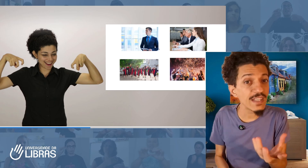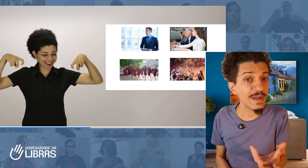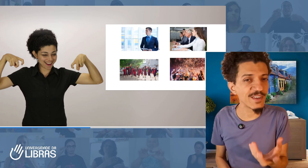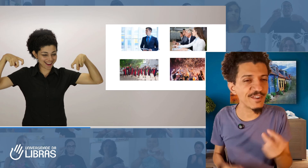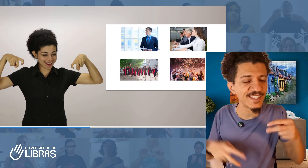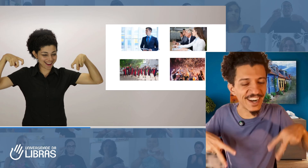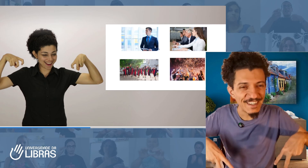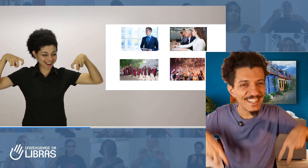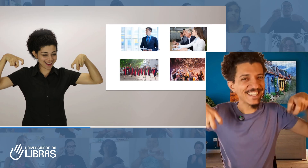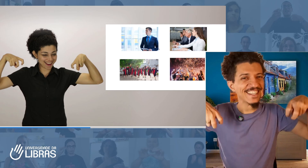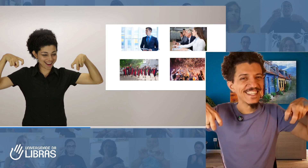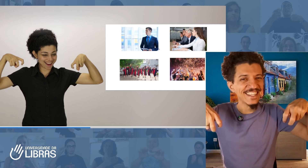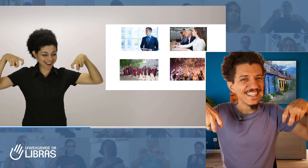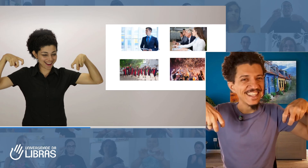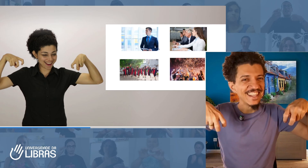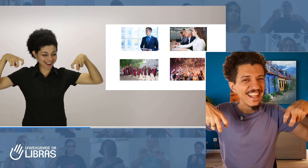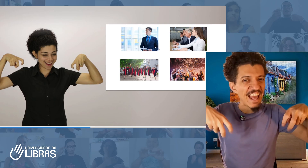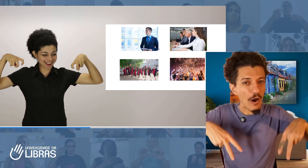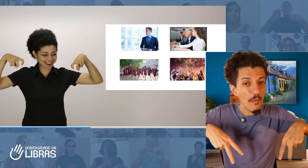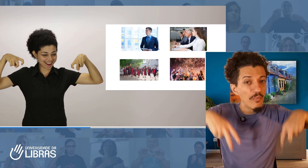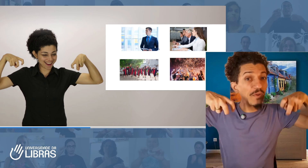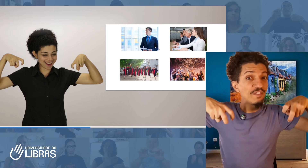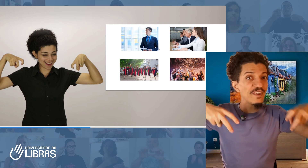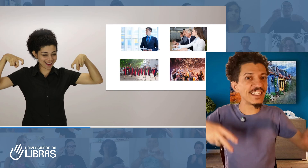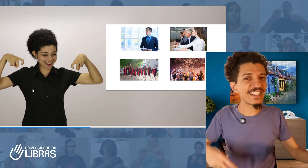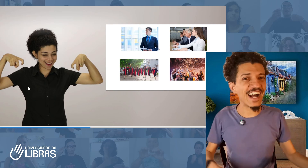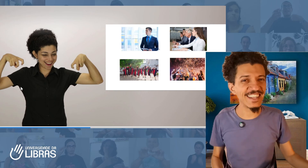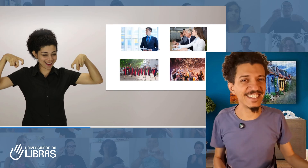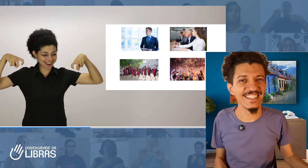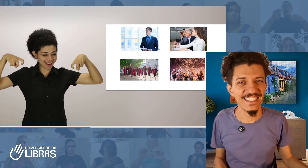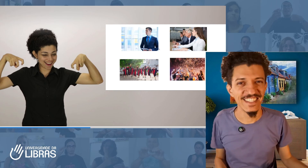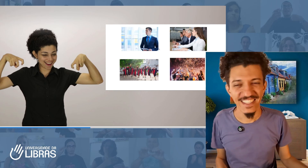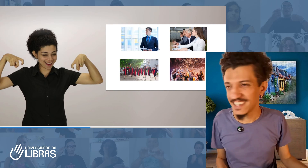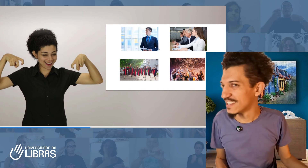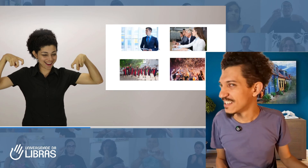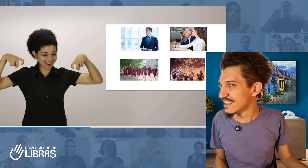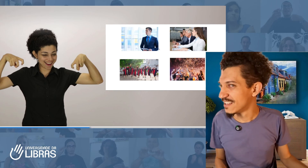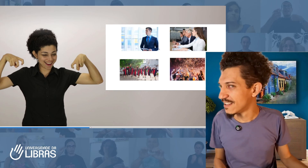Olha a expressão facial. É um pulo de felicidade.